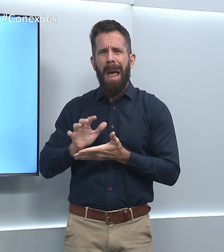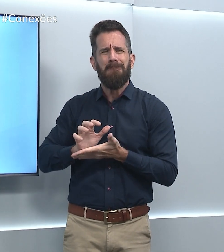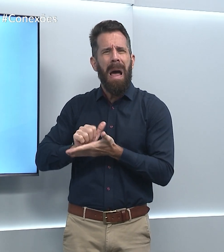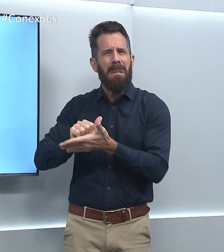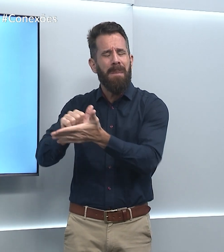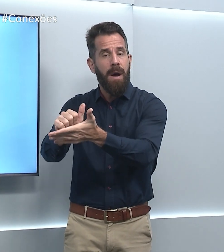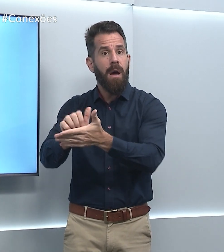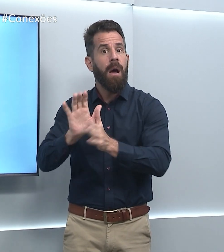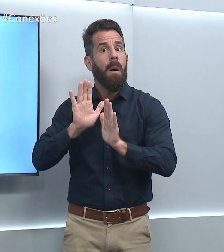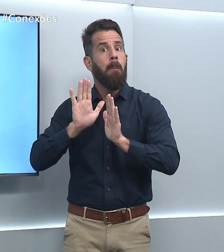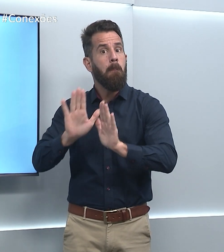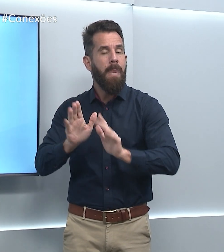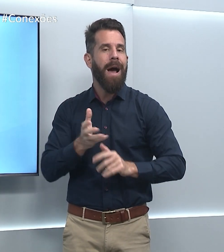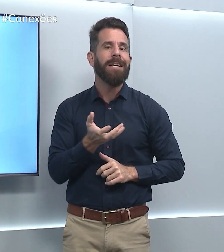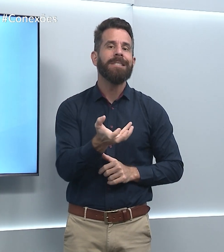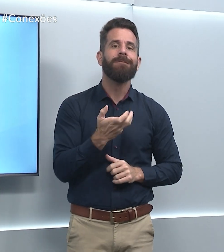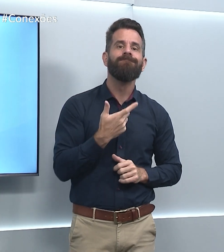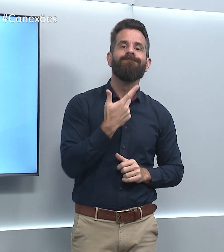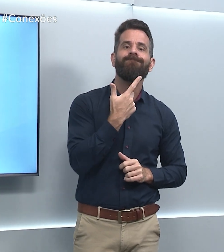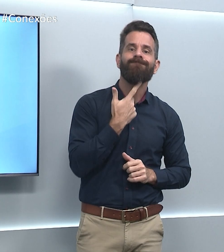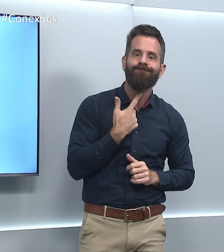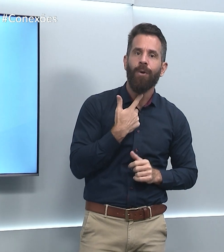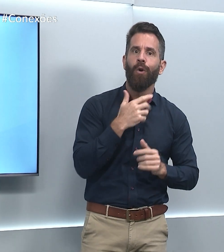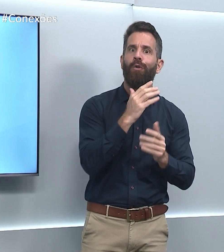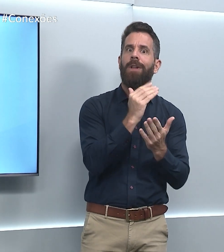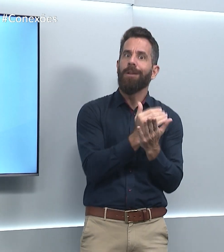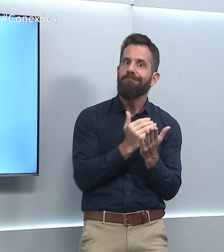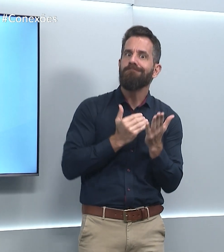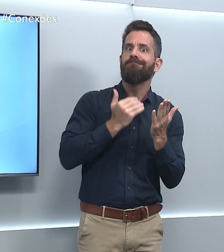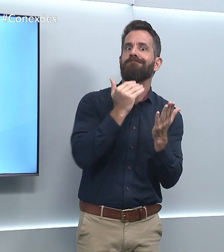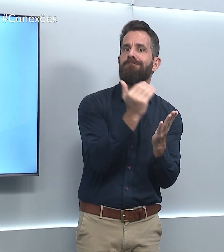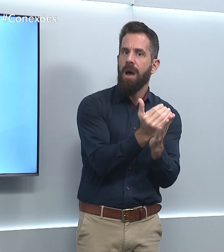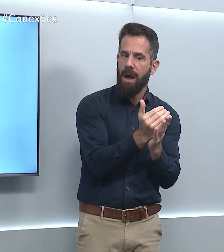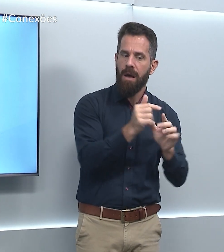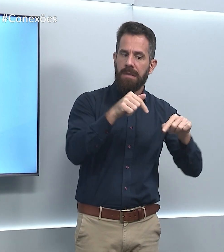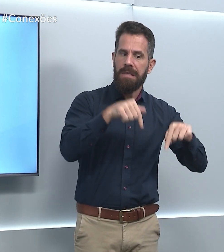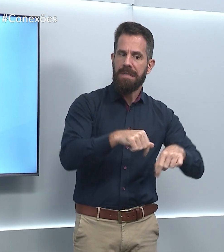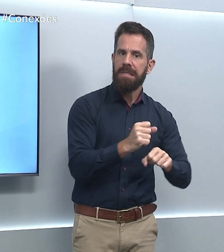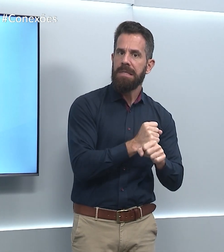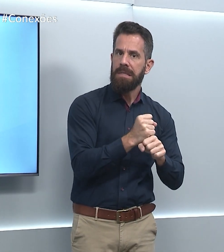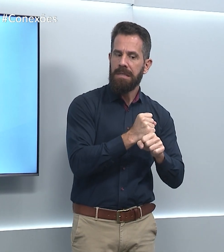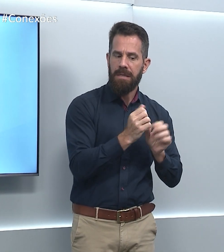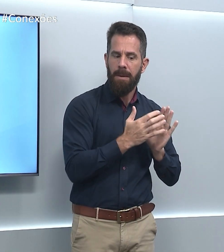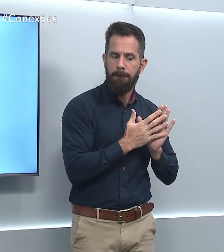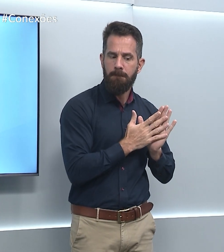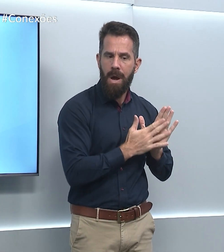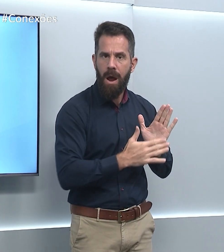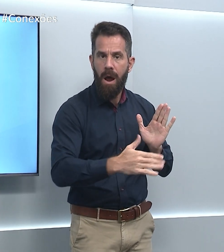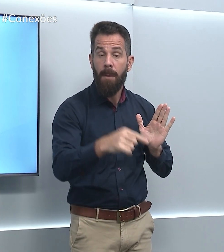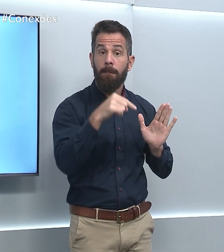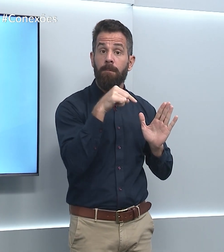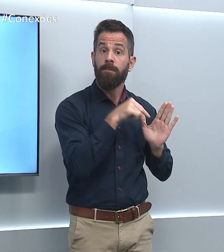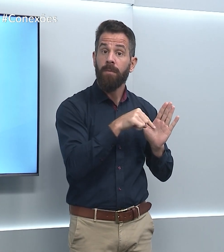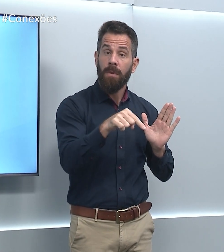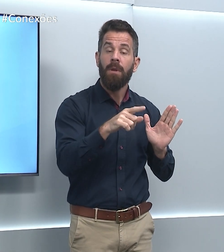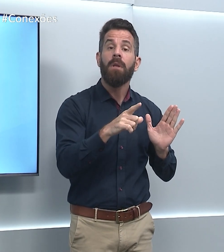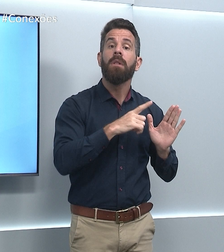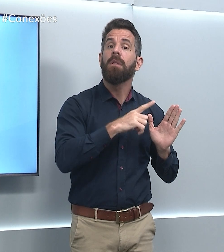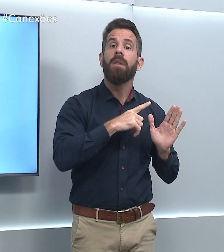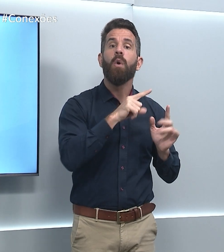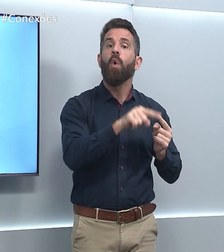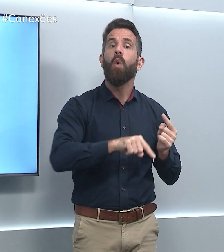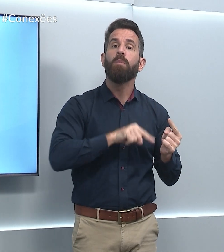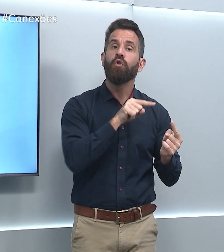da meta do atual Plano Nacional de Educação, que vai até esse ano. Esse plano prevê alcançar